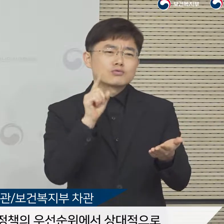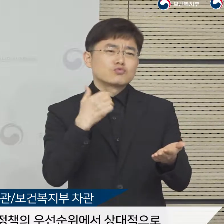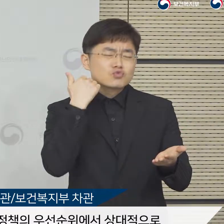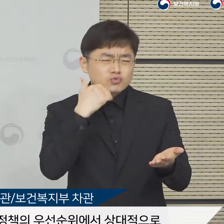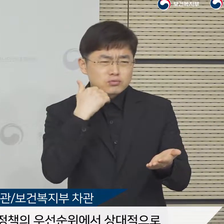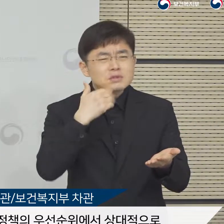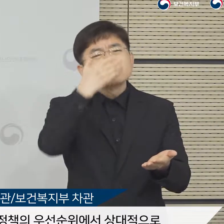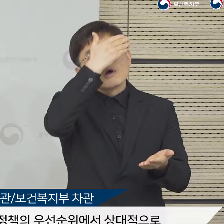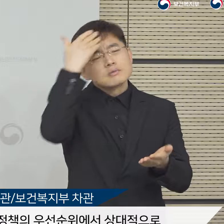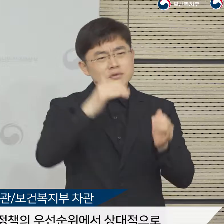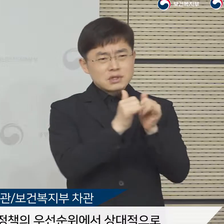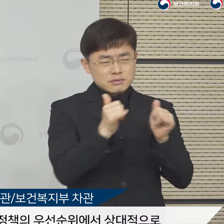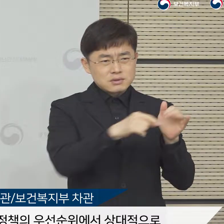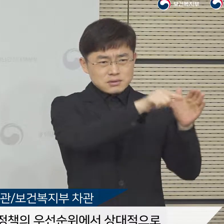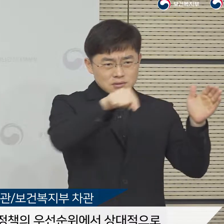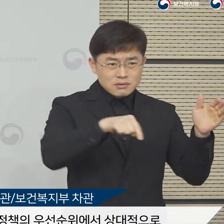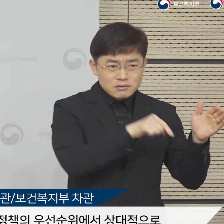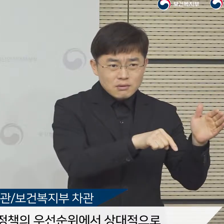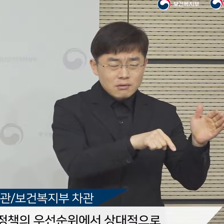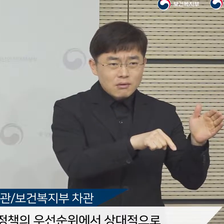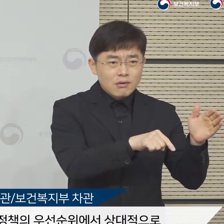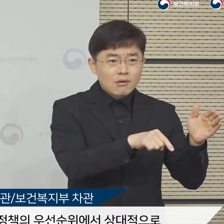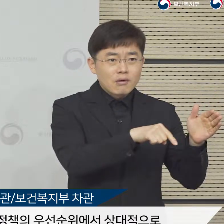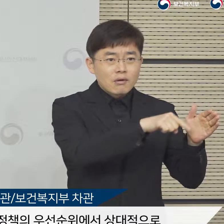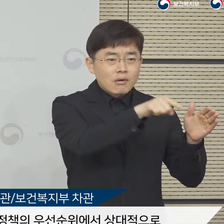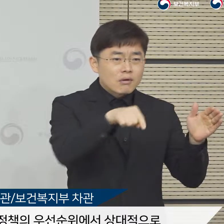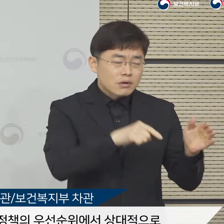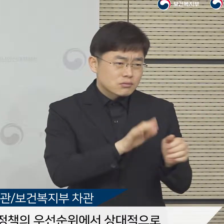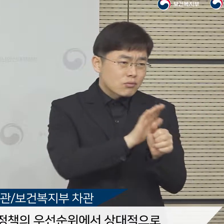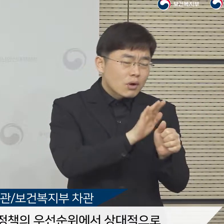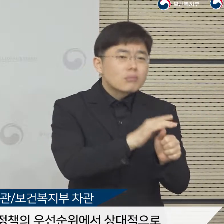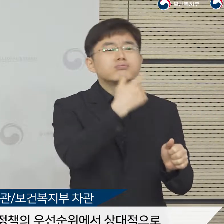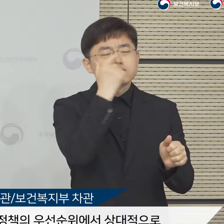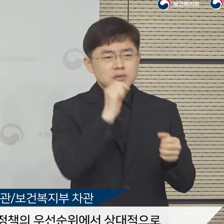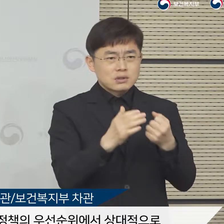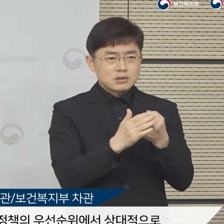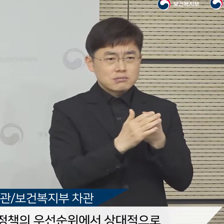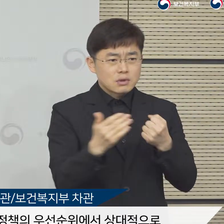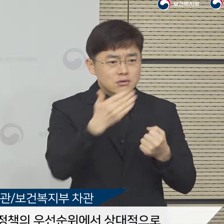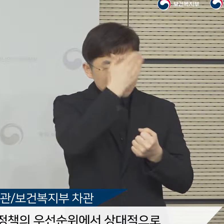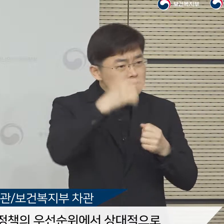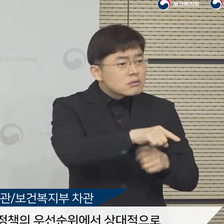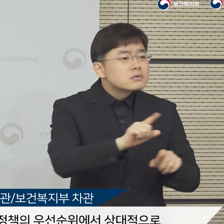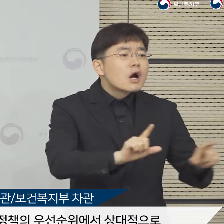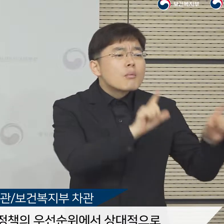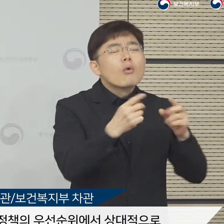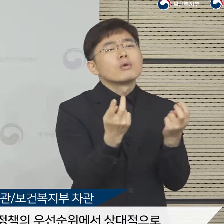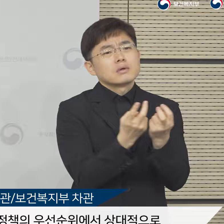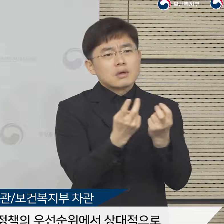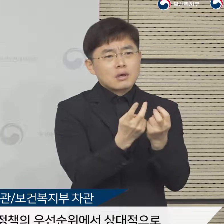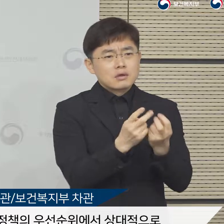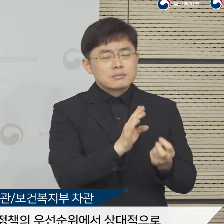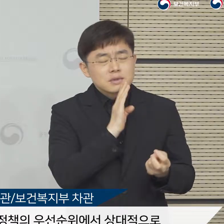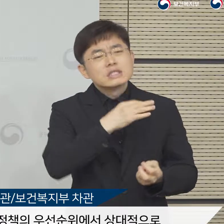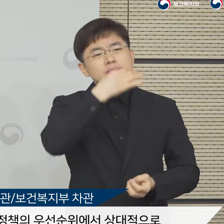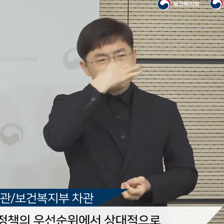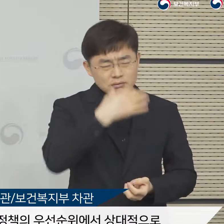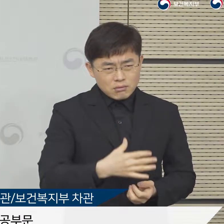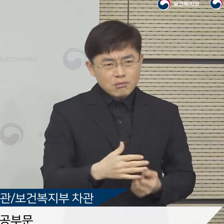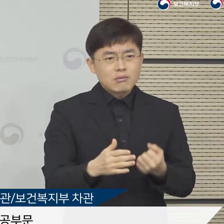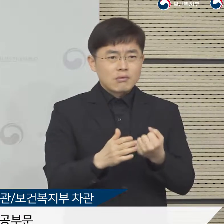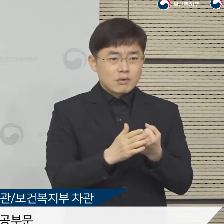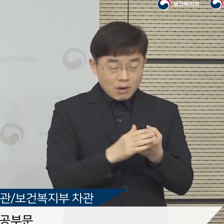정책의 우선순위에서 상대적으로 밀려나고 있는 청년들의 삶은 더 피폐해지기